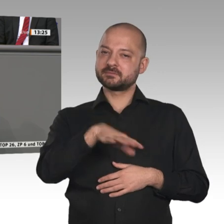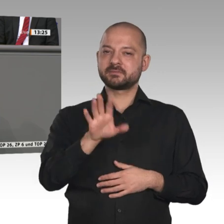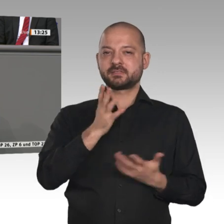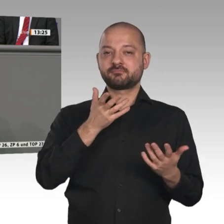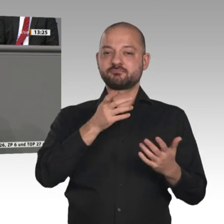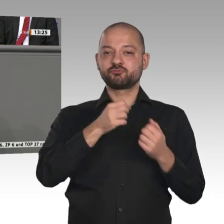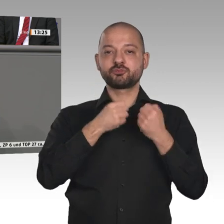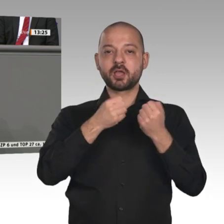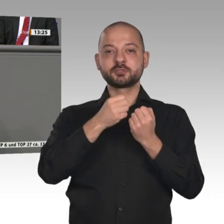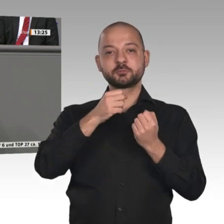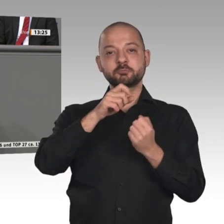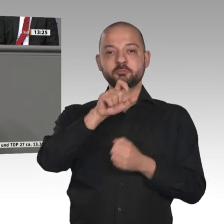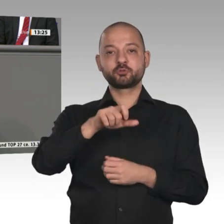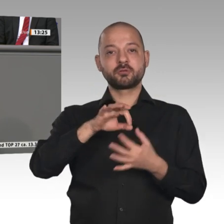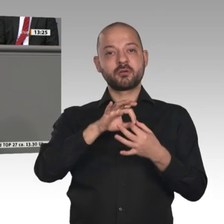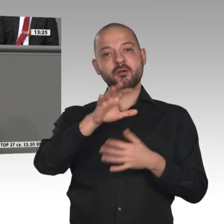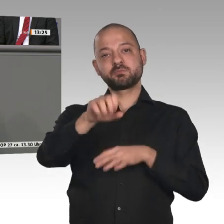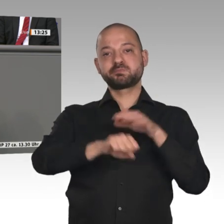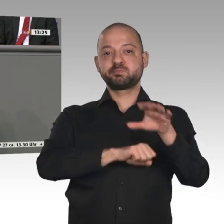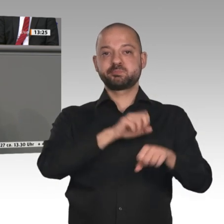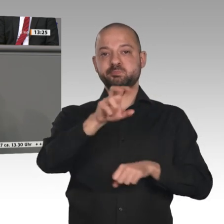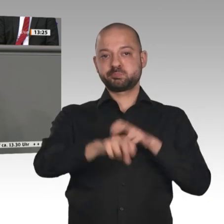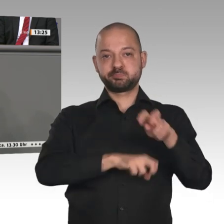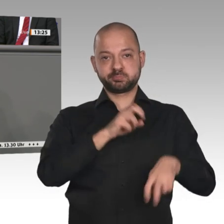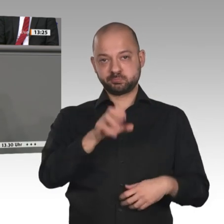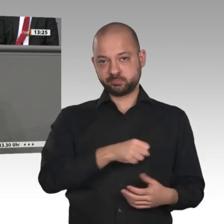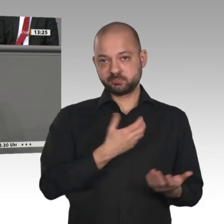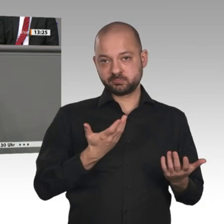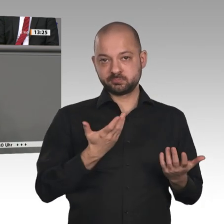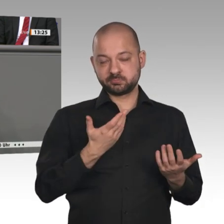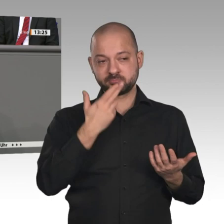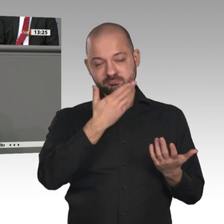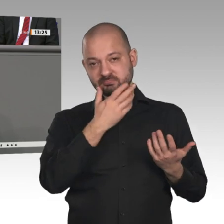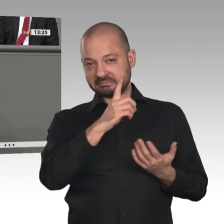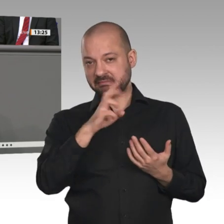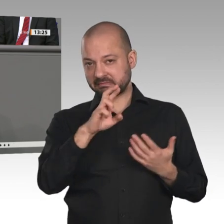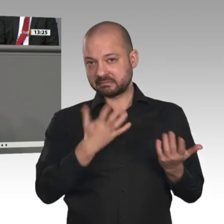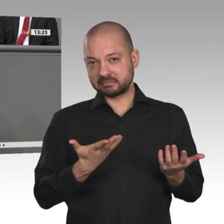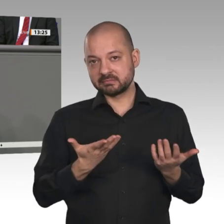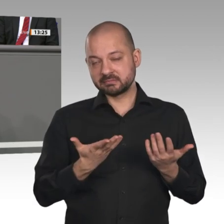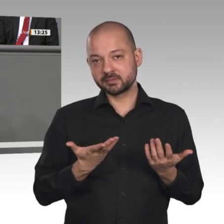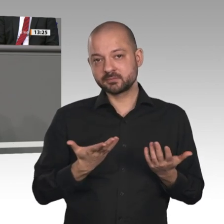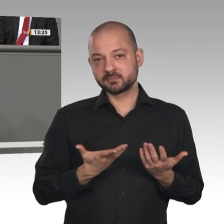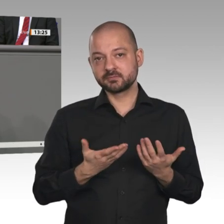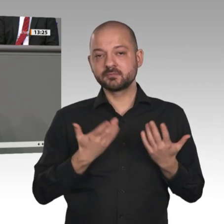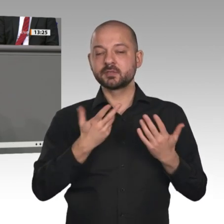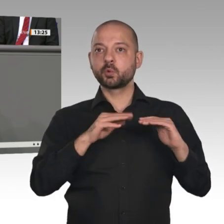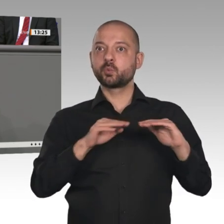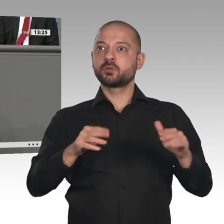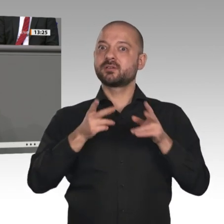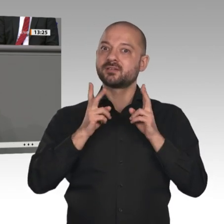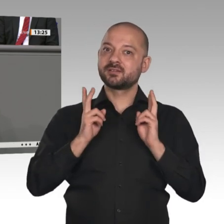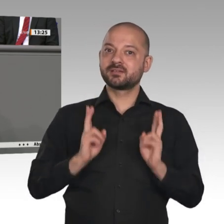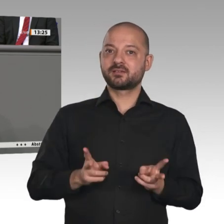einfach ausgebürgert hat. Die Verfasser des Grundgesetzes wollten den Entrechteten einen Teil